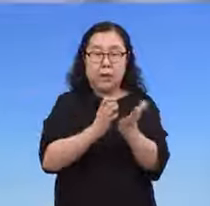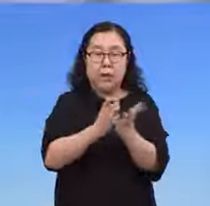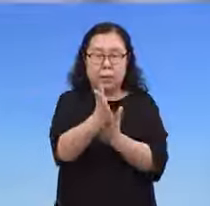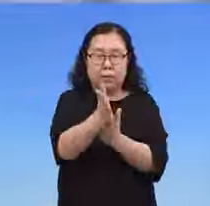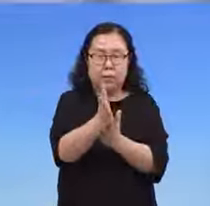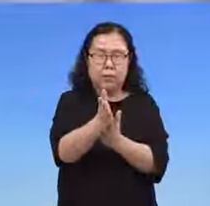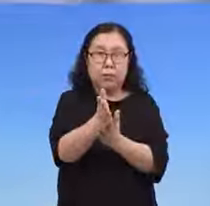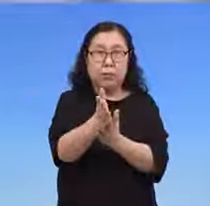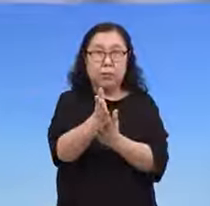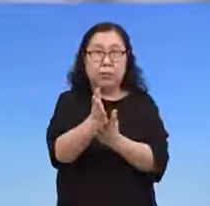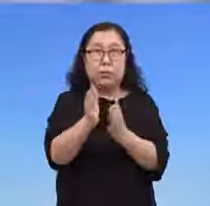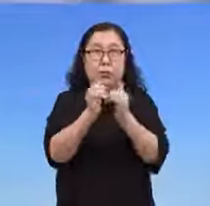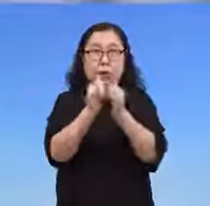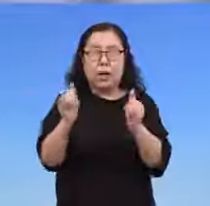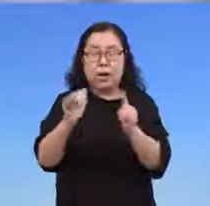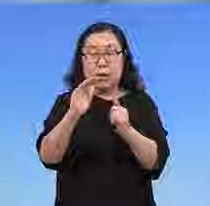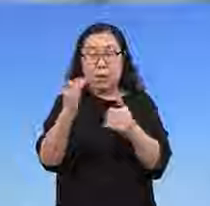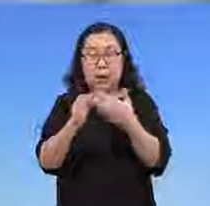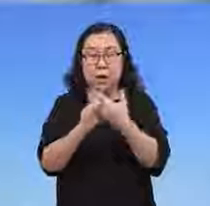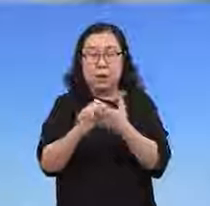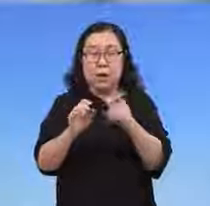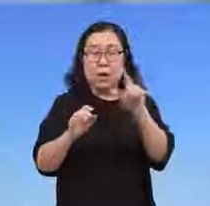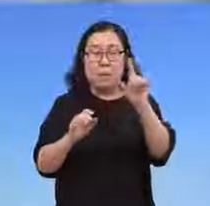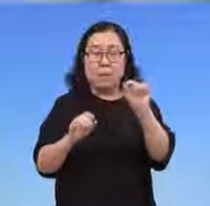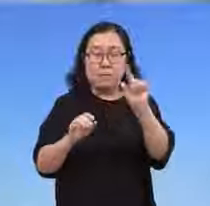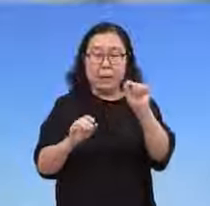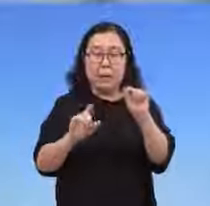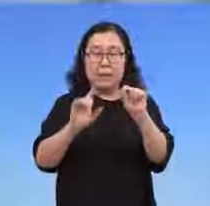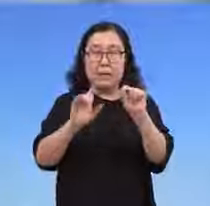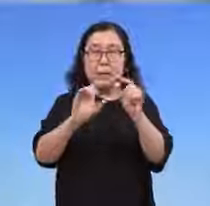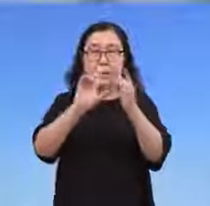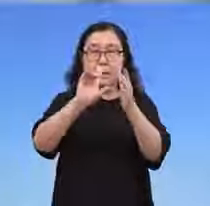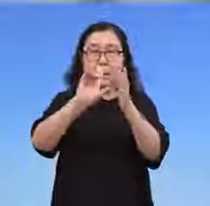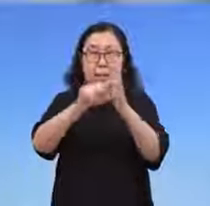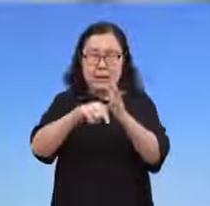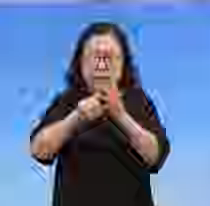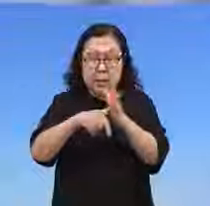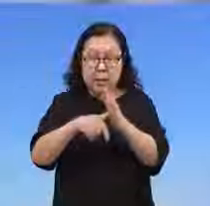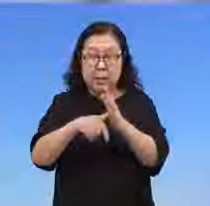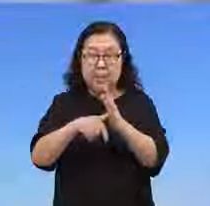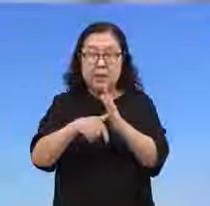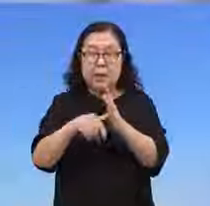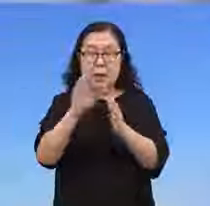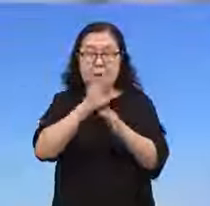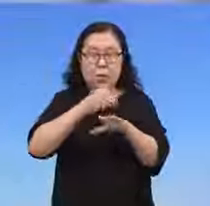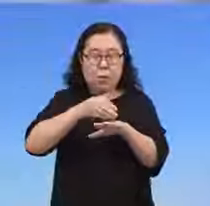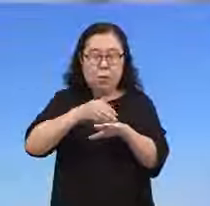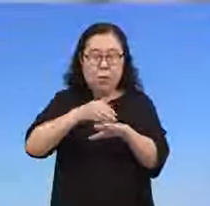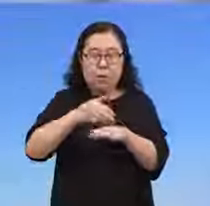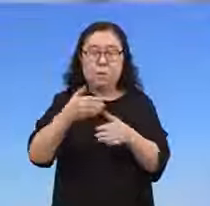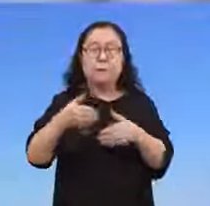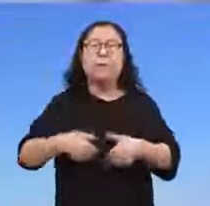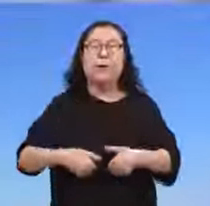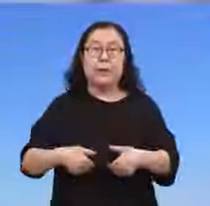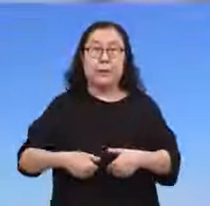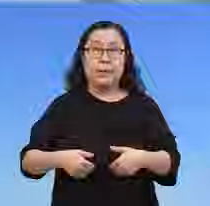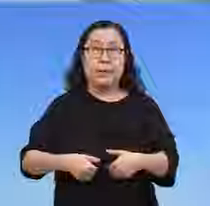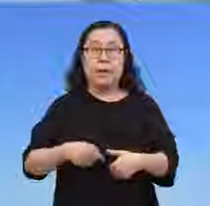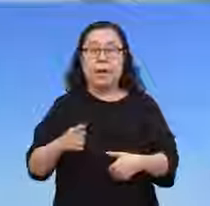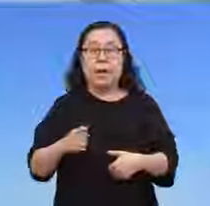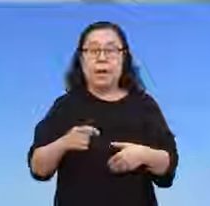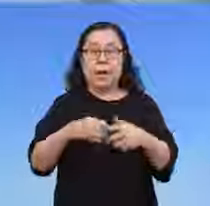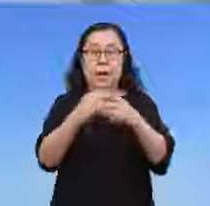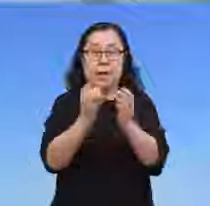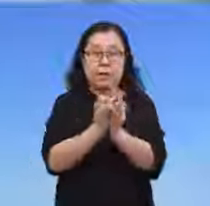되려면 최소한 1만 시간 정도의 훈련이 필요하다. 이게 1만 시간의 법칙이고요, 이것과 비슷한 게